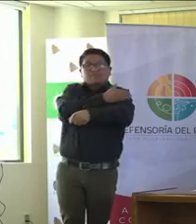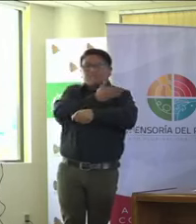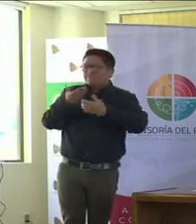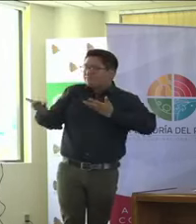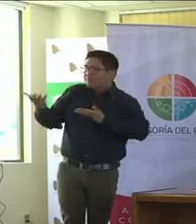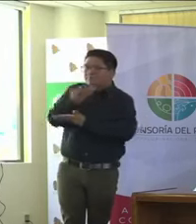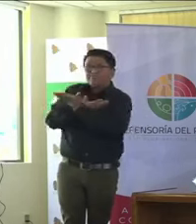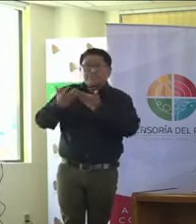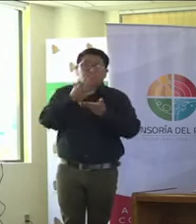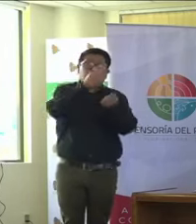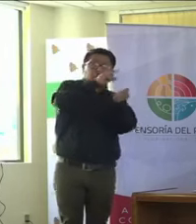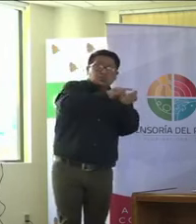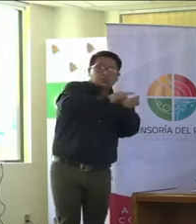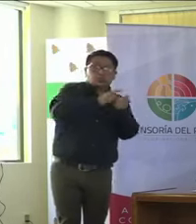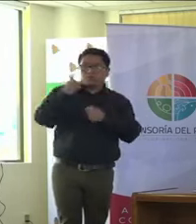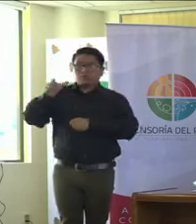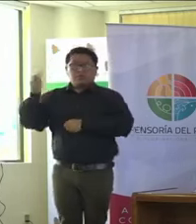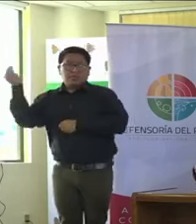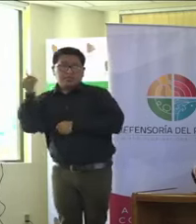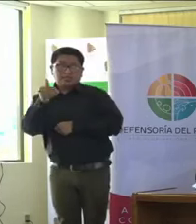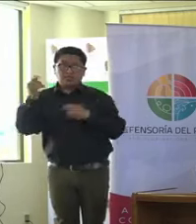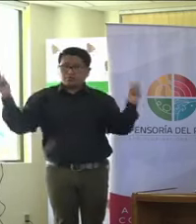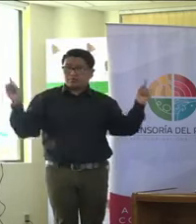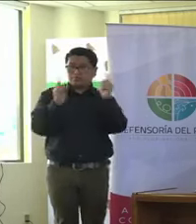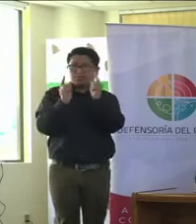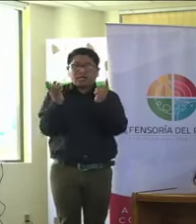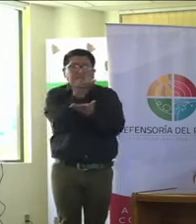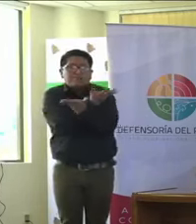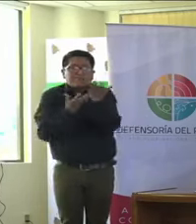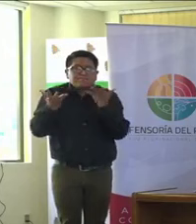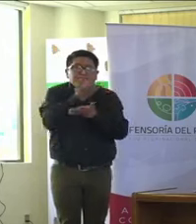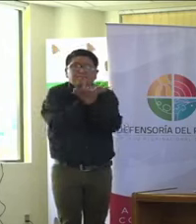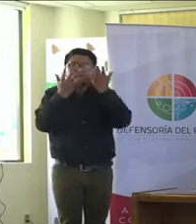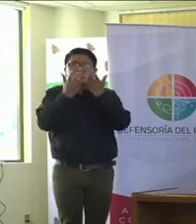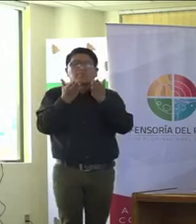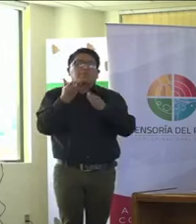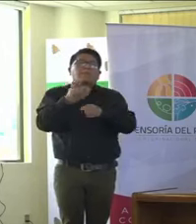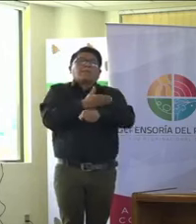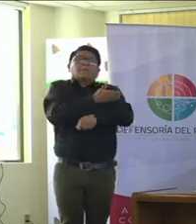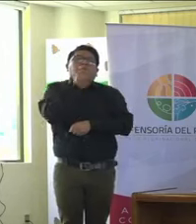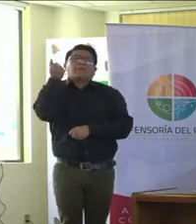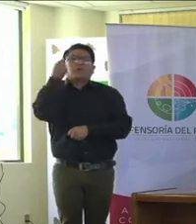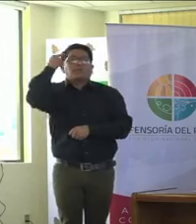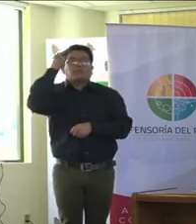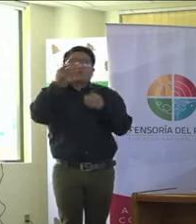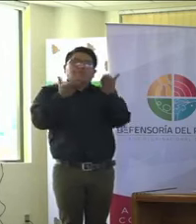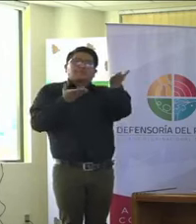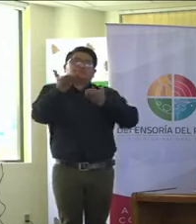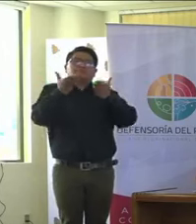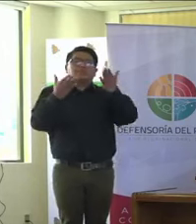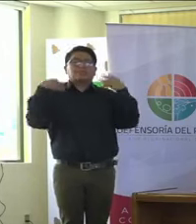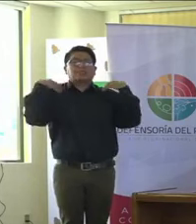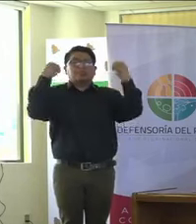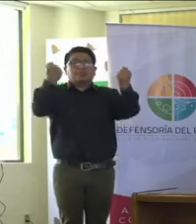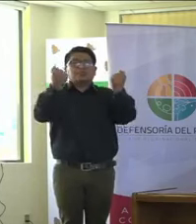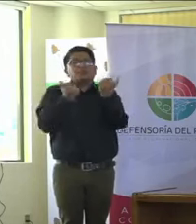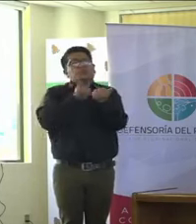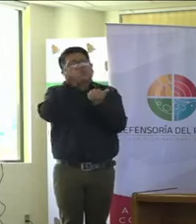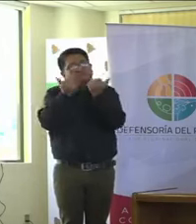Además, pretende optimizar la calidad del servicio que se está prestando por el personal de salud y el personal administrativo.